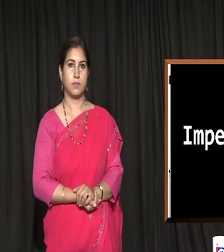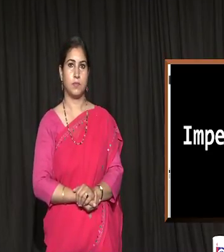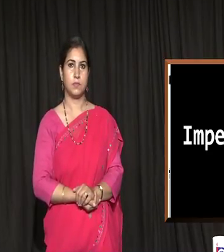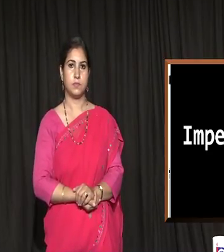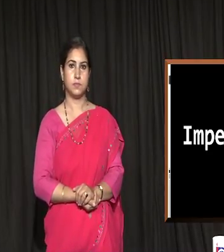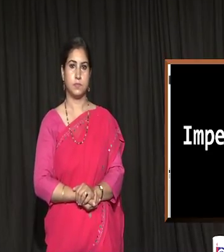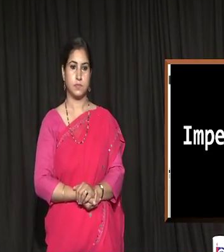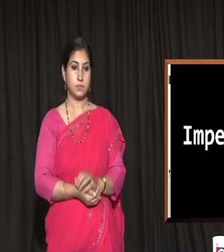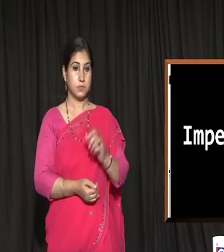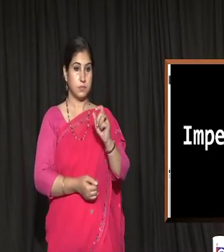इंपीरियलिज्म